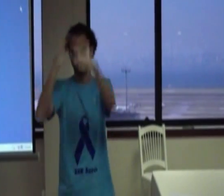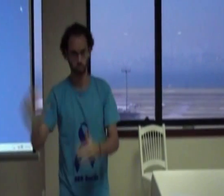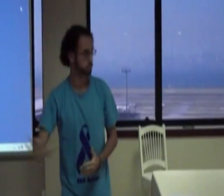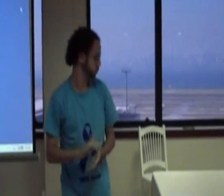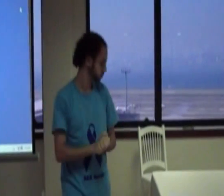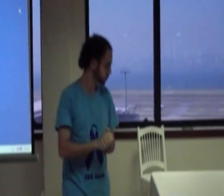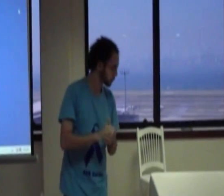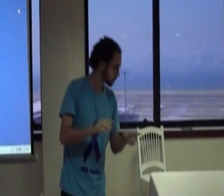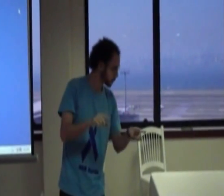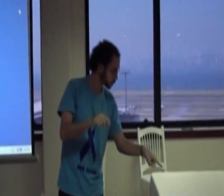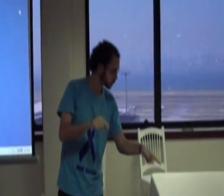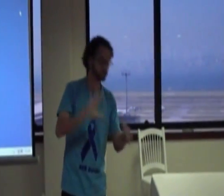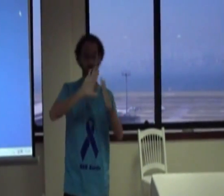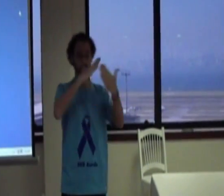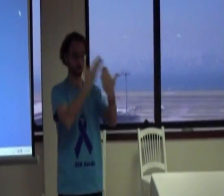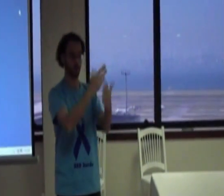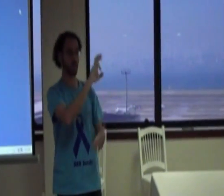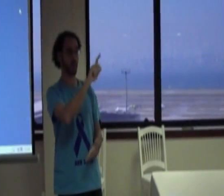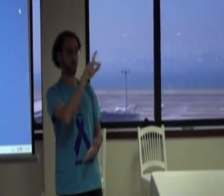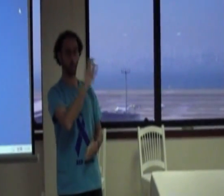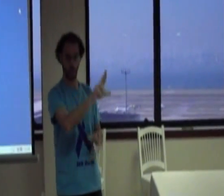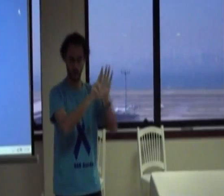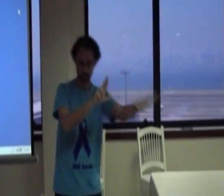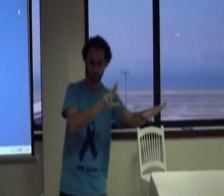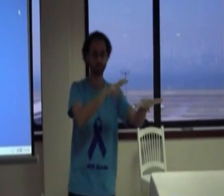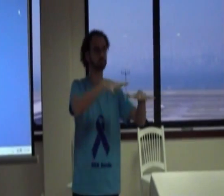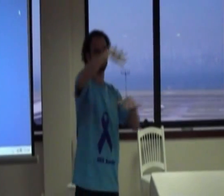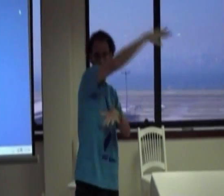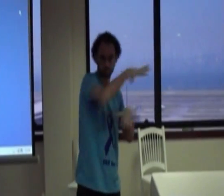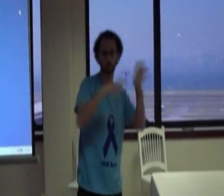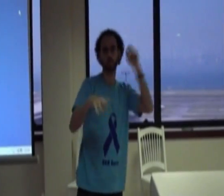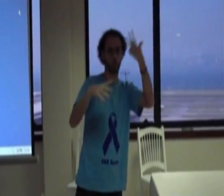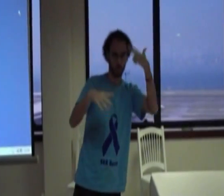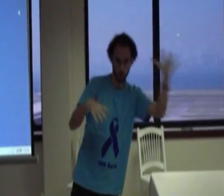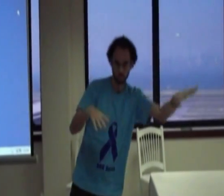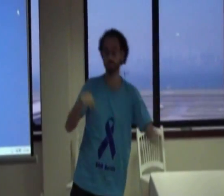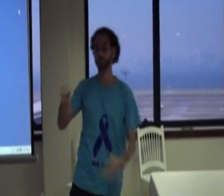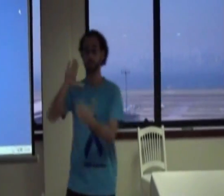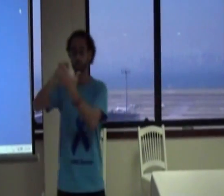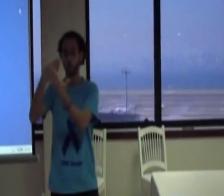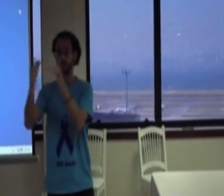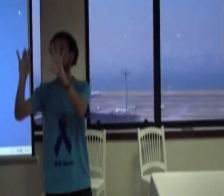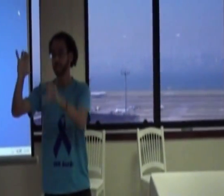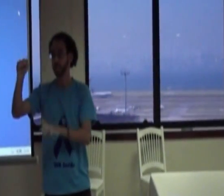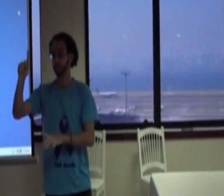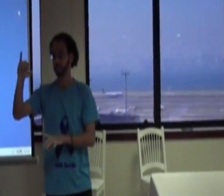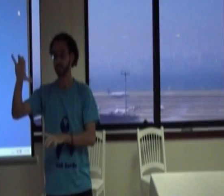político linguístico do surdo, né, para o desenvolvimento desse ser. A questão da escola regular, né,